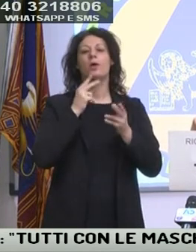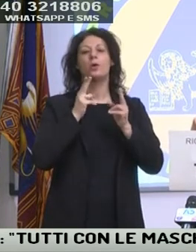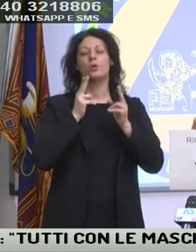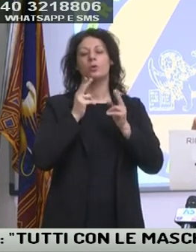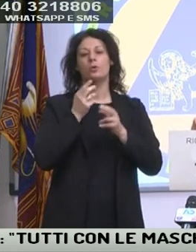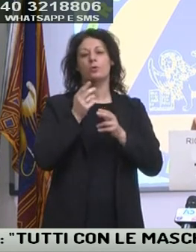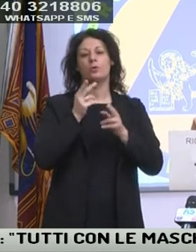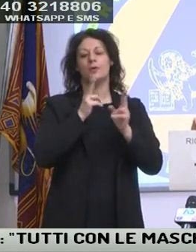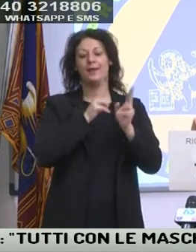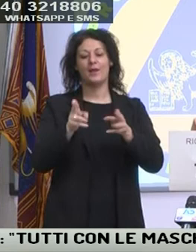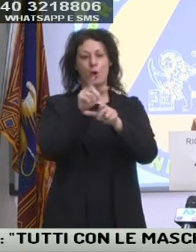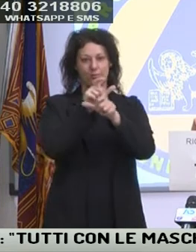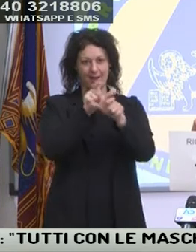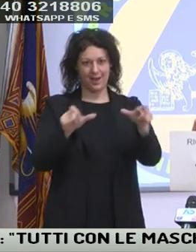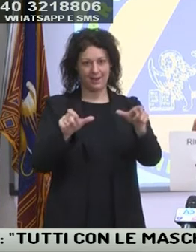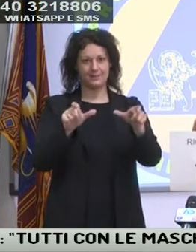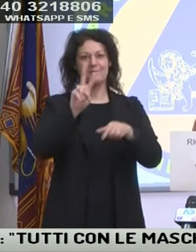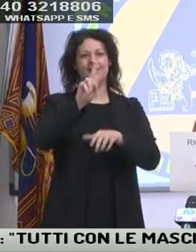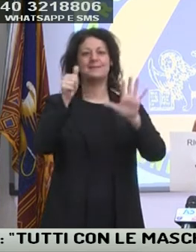sono 26 in meno rispetto a ieri. I 796